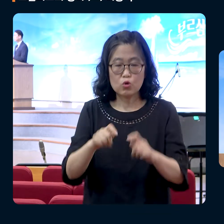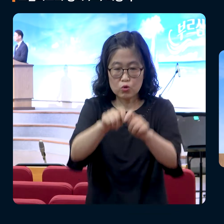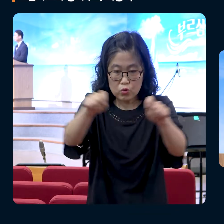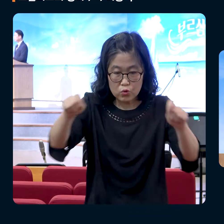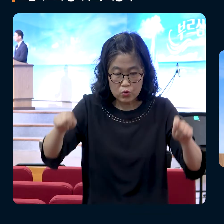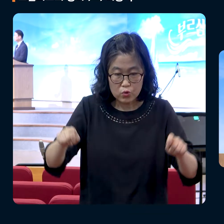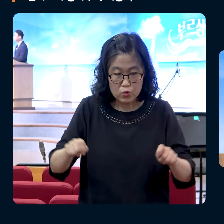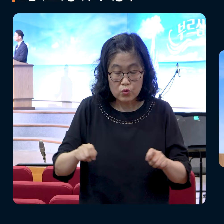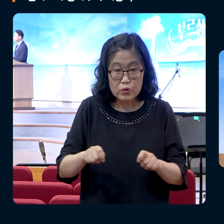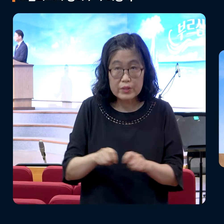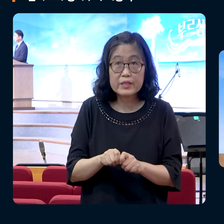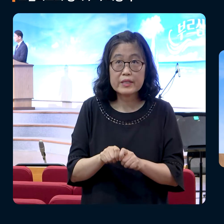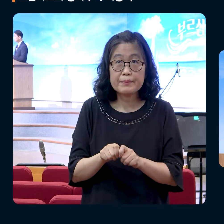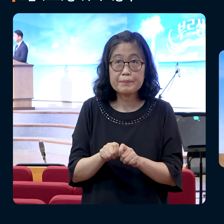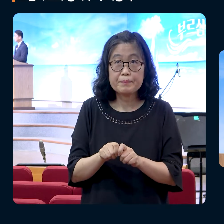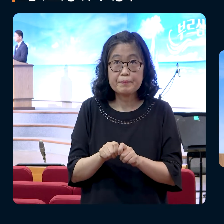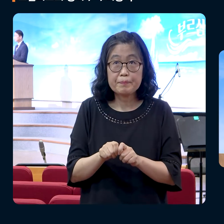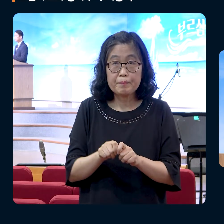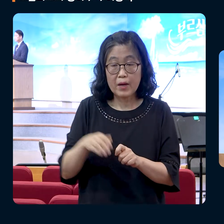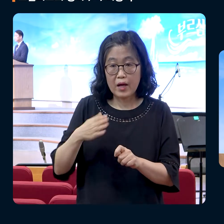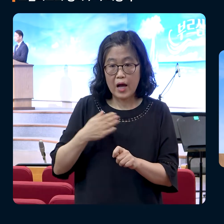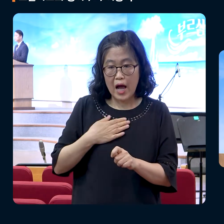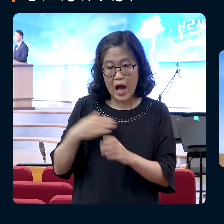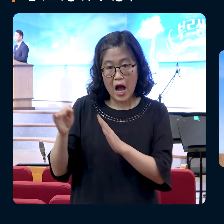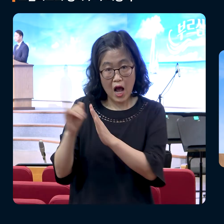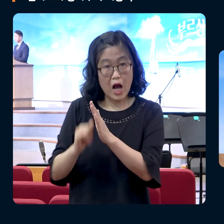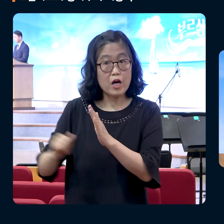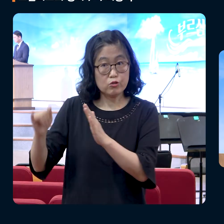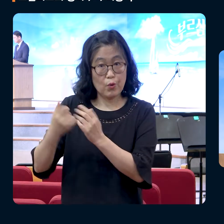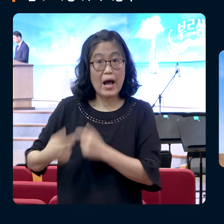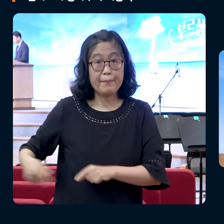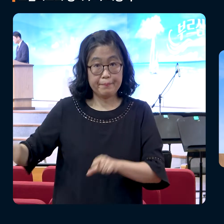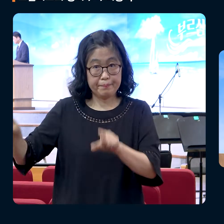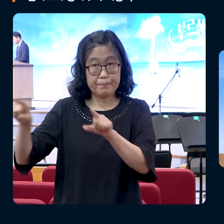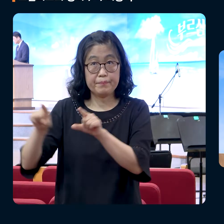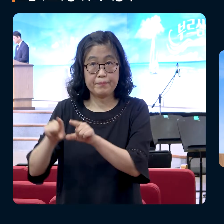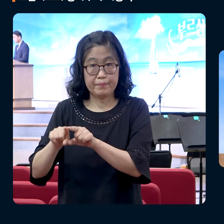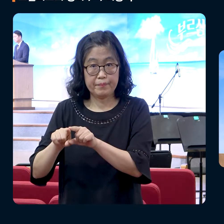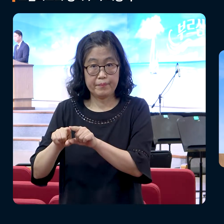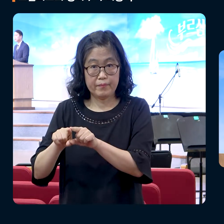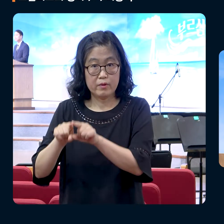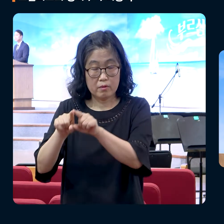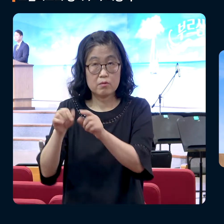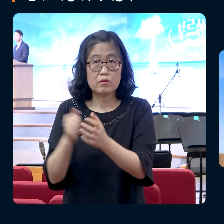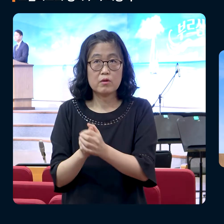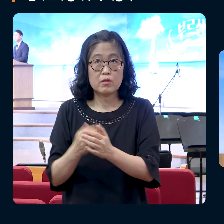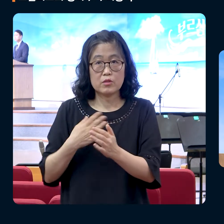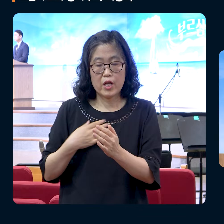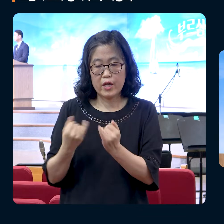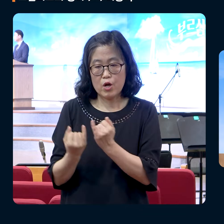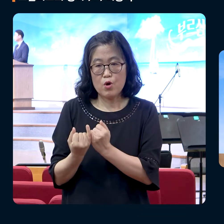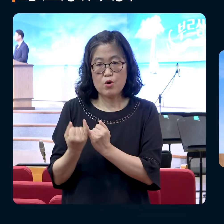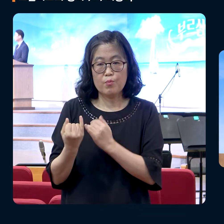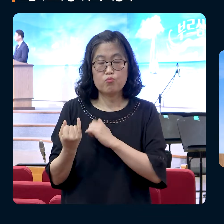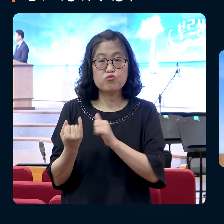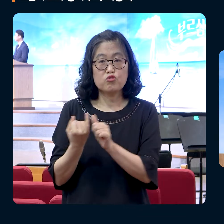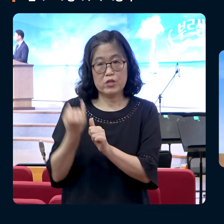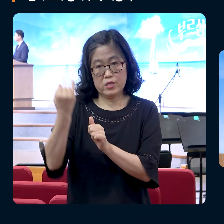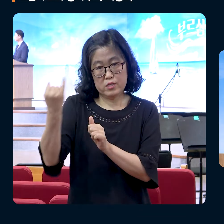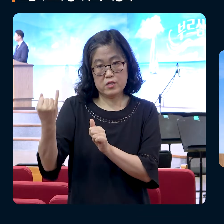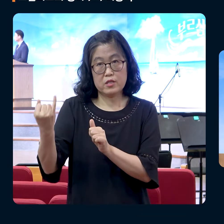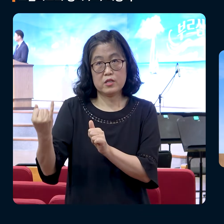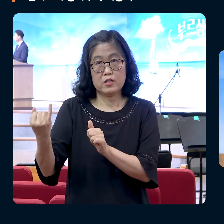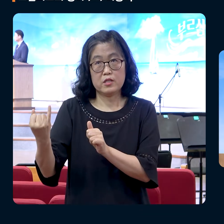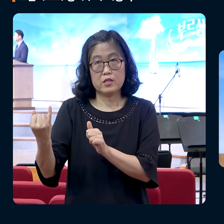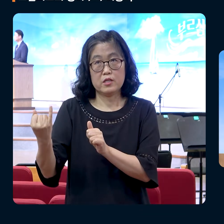제가 이제 저희 가족을 같이 이제 단기 선교를 같이 갔는데요. 저희 팀에 저희 아내가 있었습니다. 그래서 저희 아내가